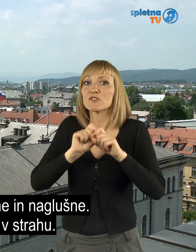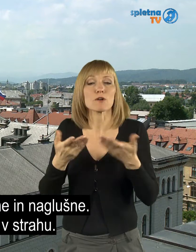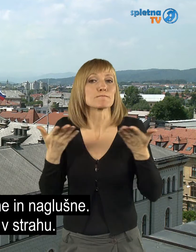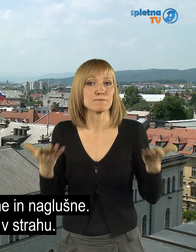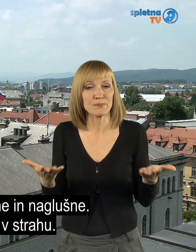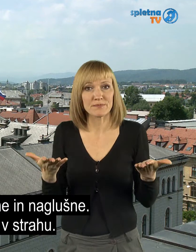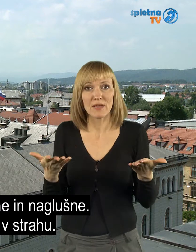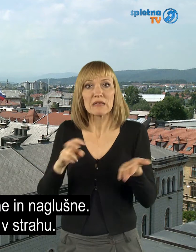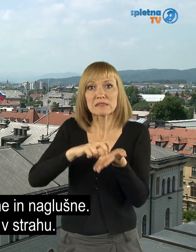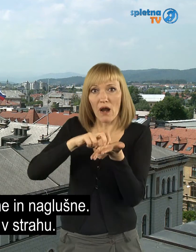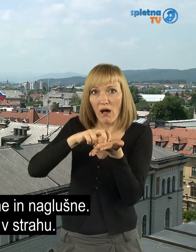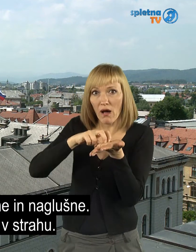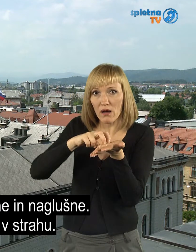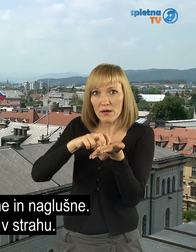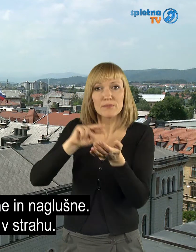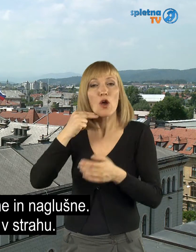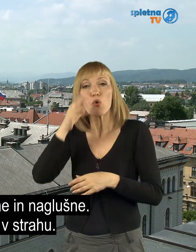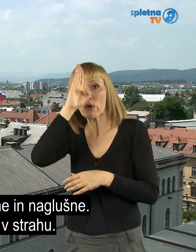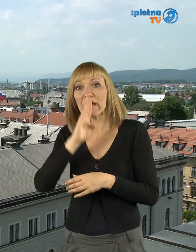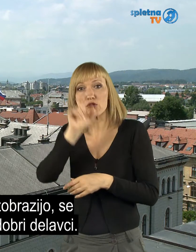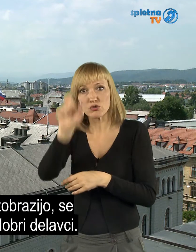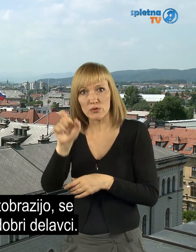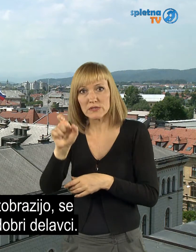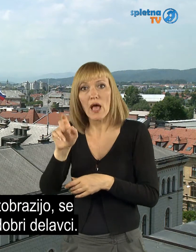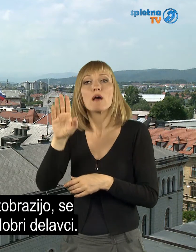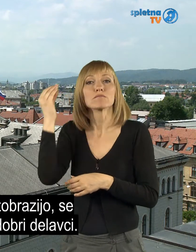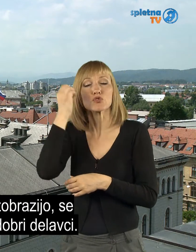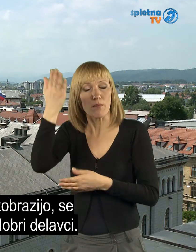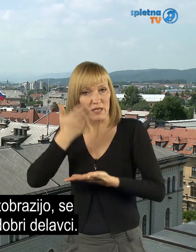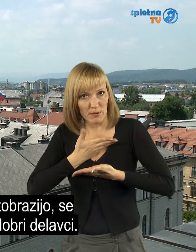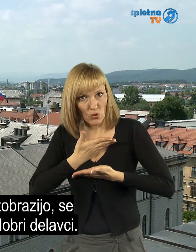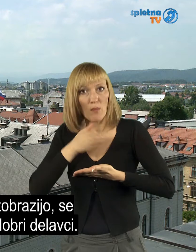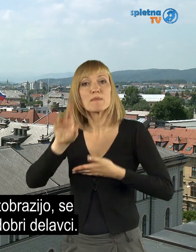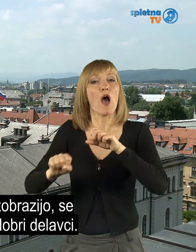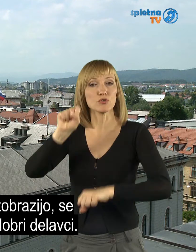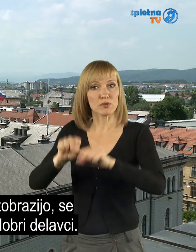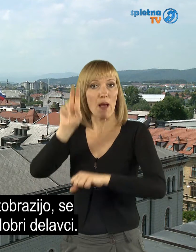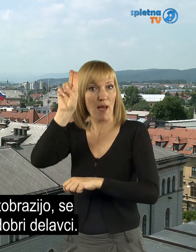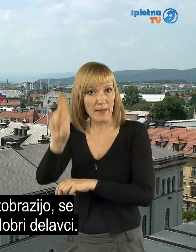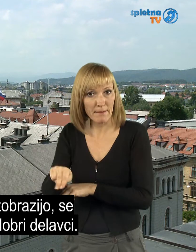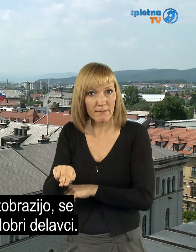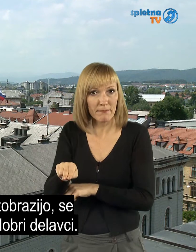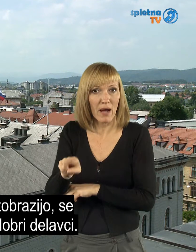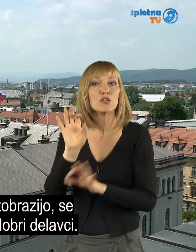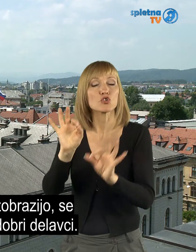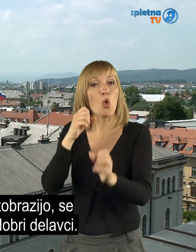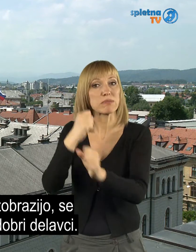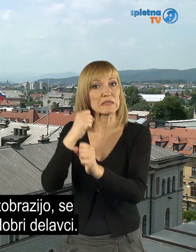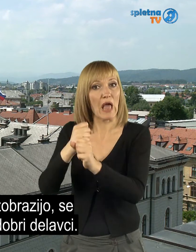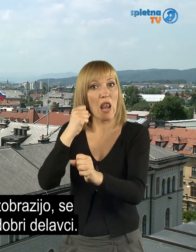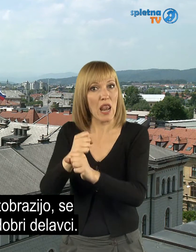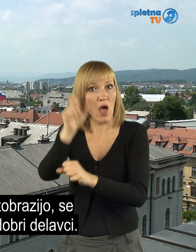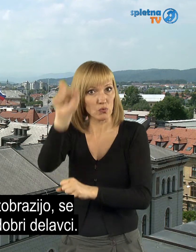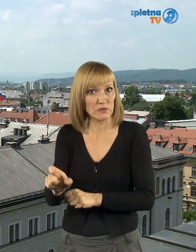je to razlog v strahu. Gluhi in naglušni se izobrazijo, se usposobijo in so zelo